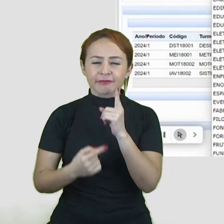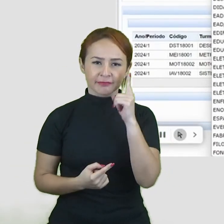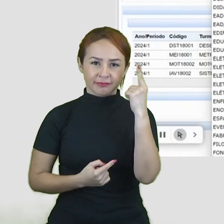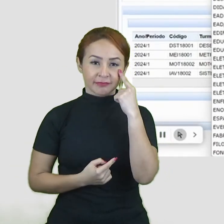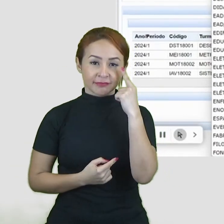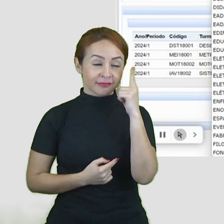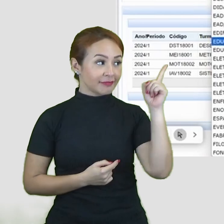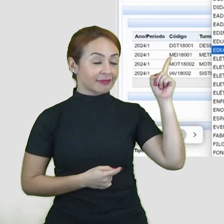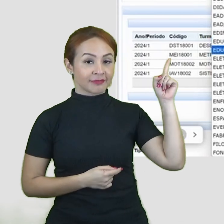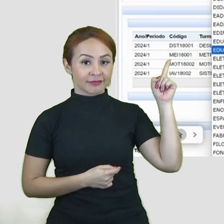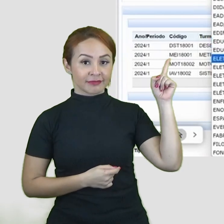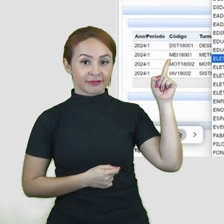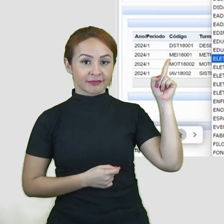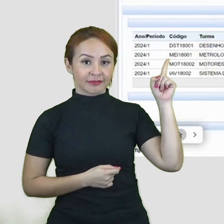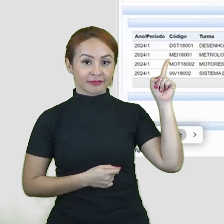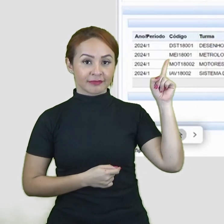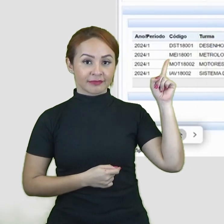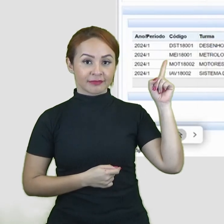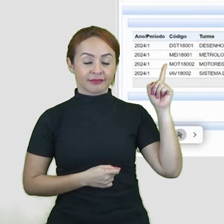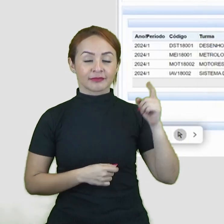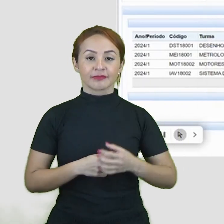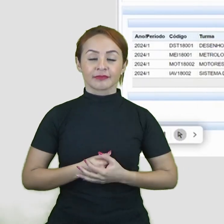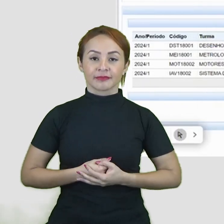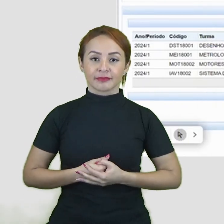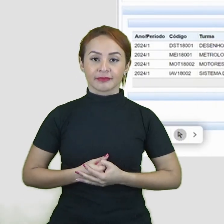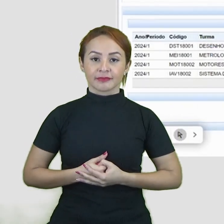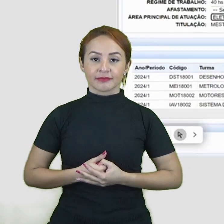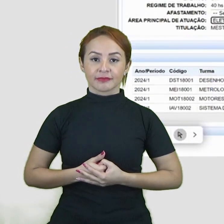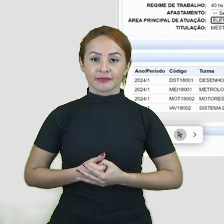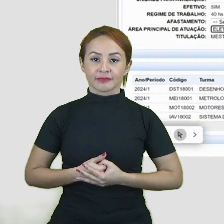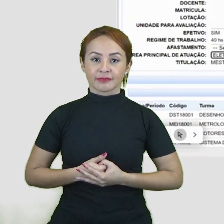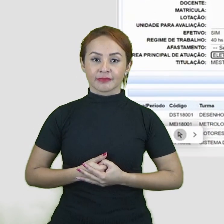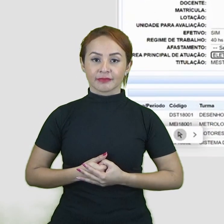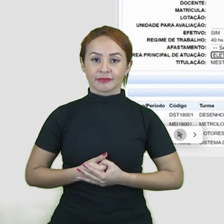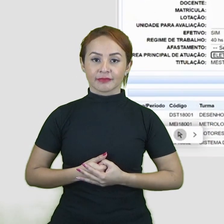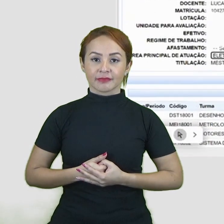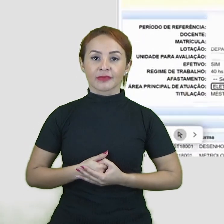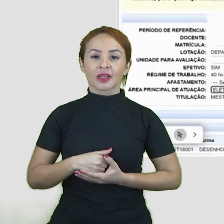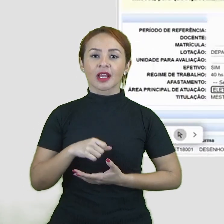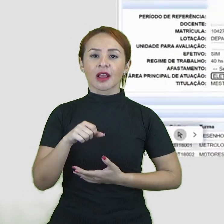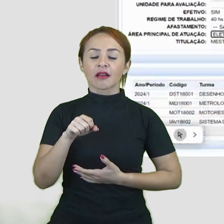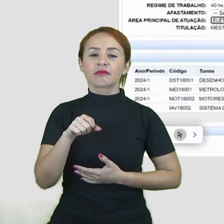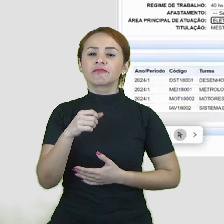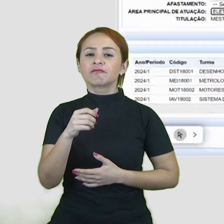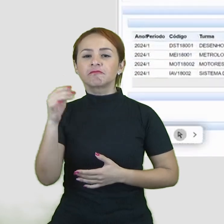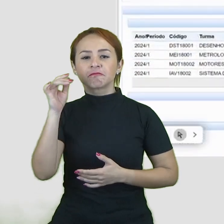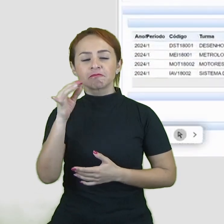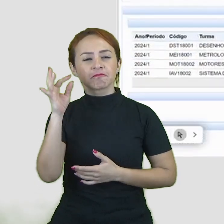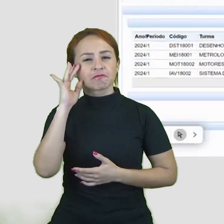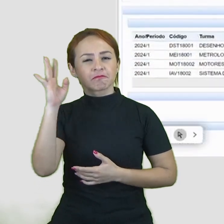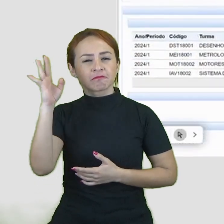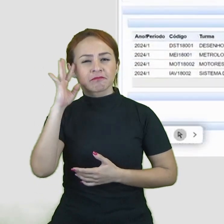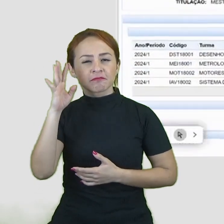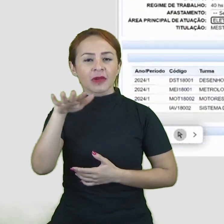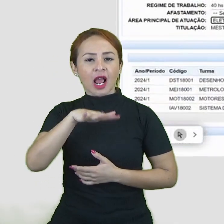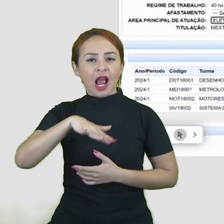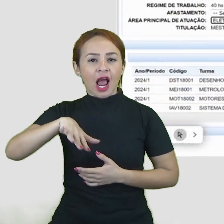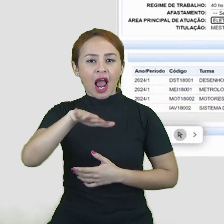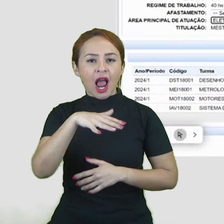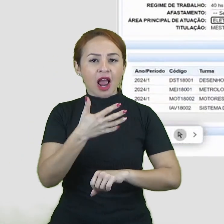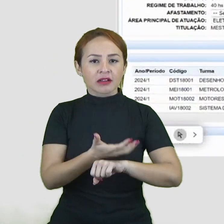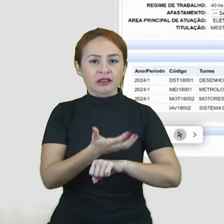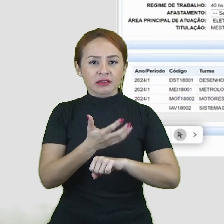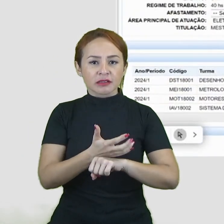né? Título de exemplo, eletrônica, tá? Apenas um exemplo. Então, aqui a